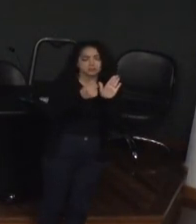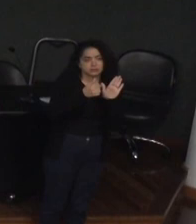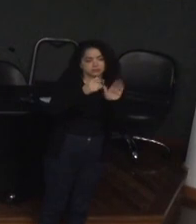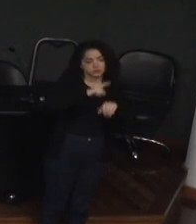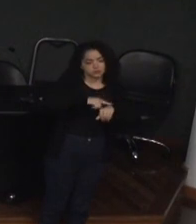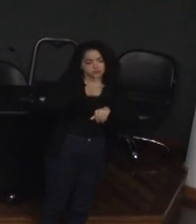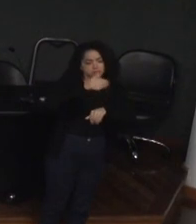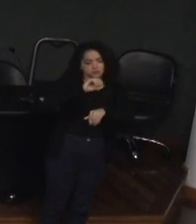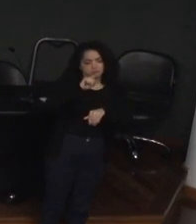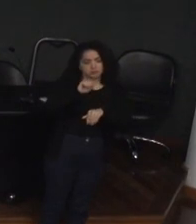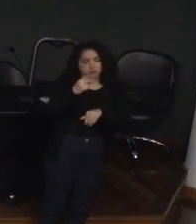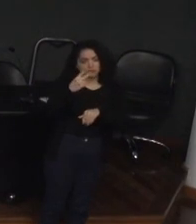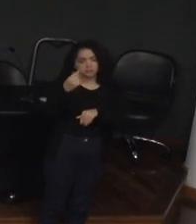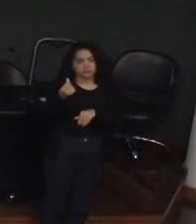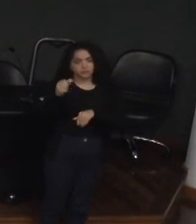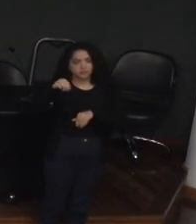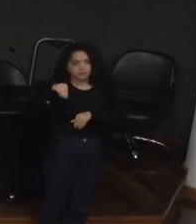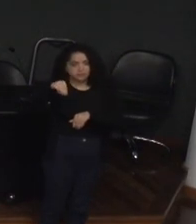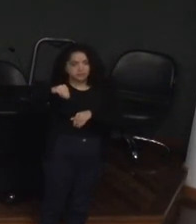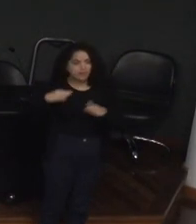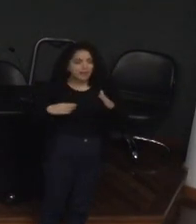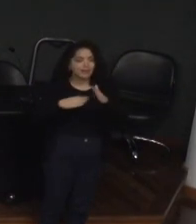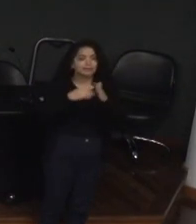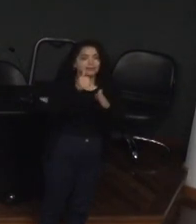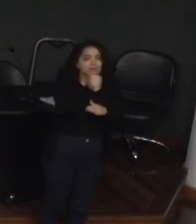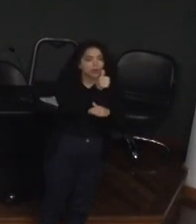10h26, nós vamos até